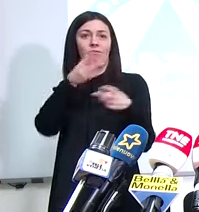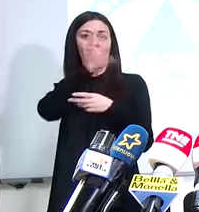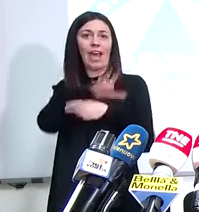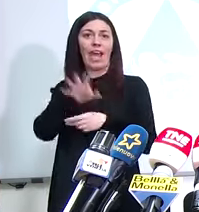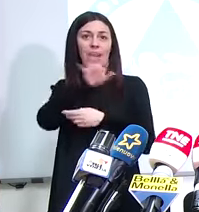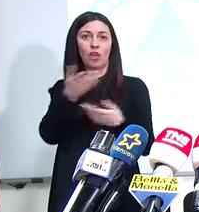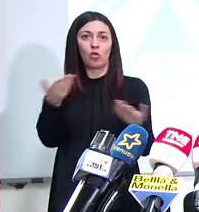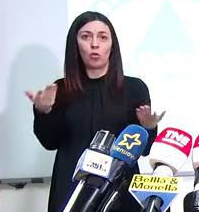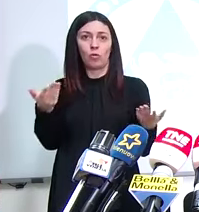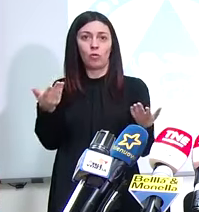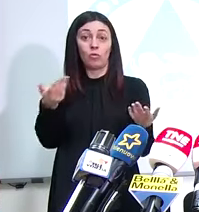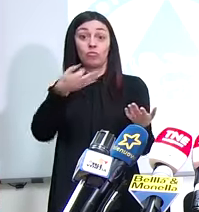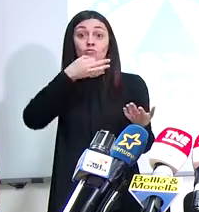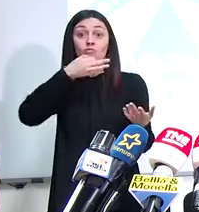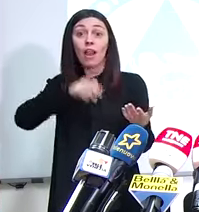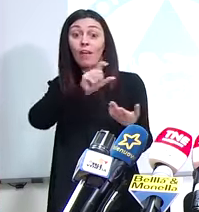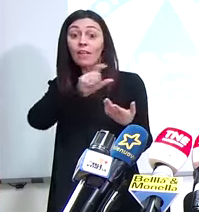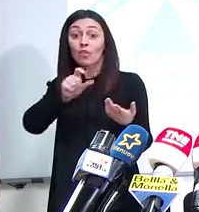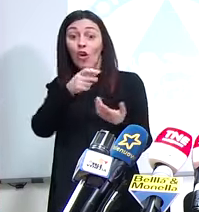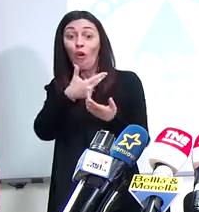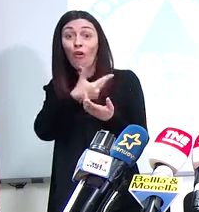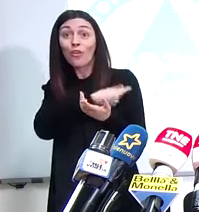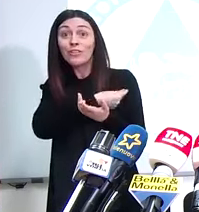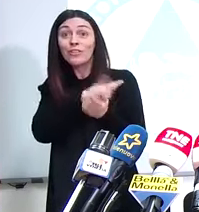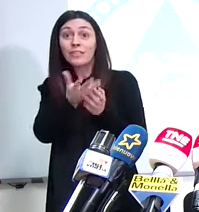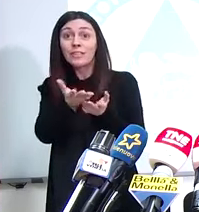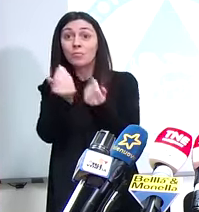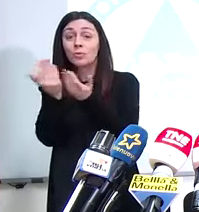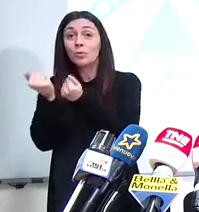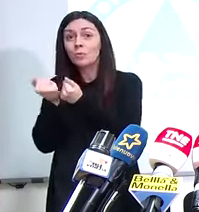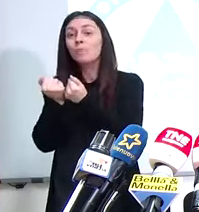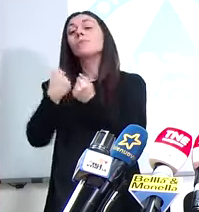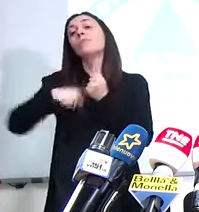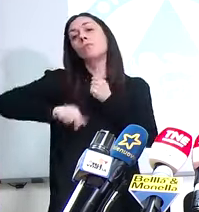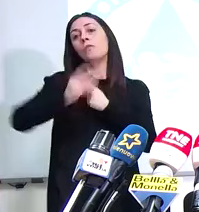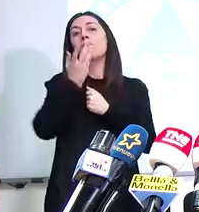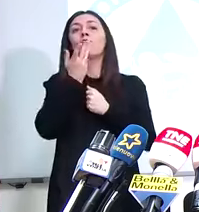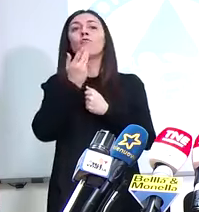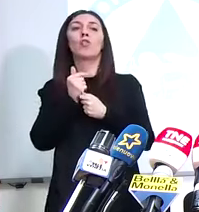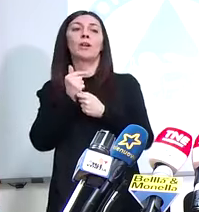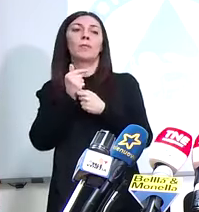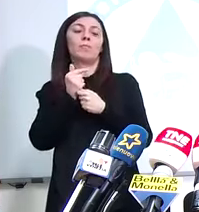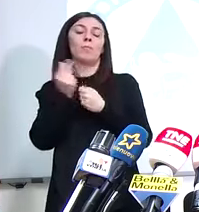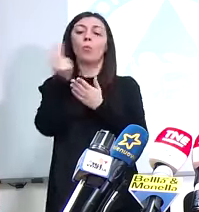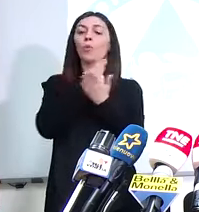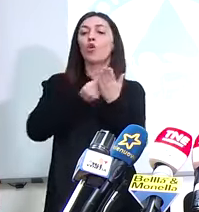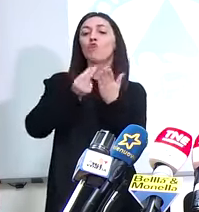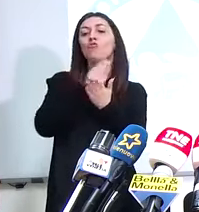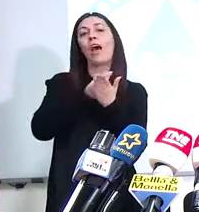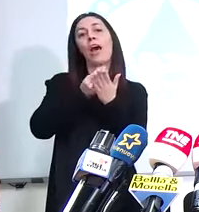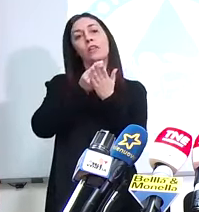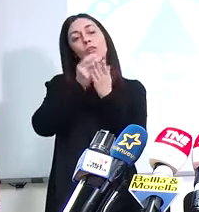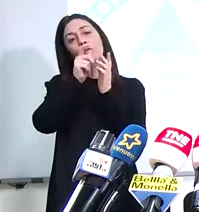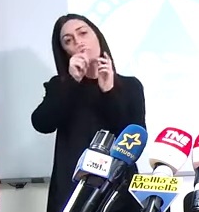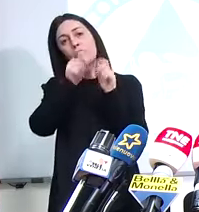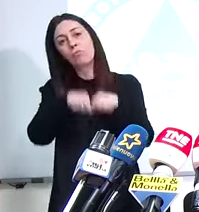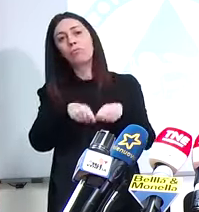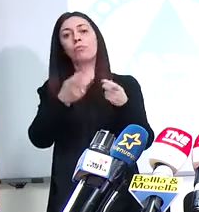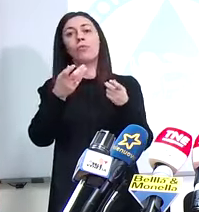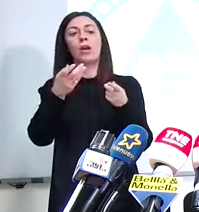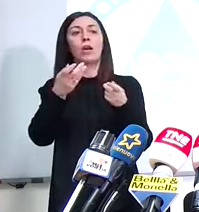se riuscissimo ad avere dosi e ci piacerebbe realizzare un progetto di turismo cover freddi imprese come frey e avere un